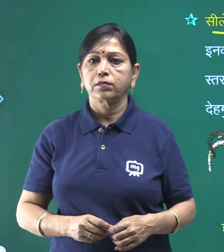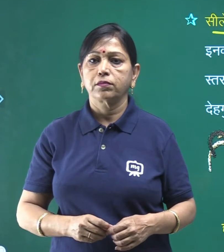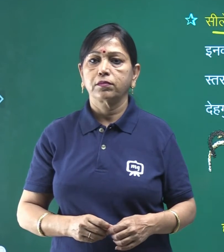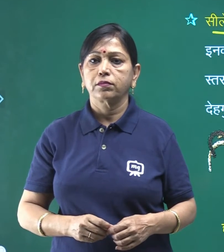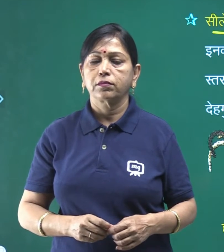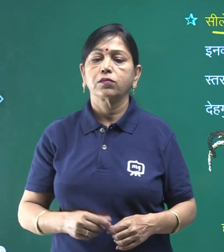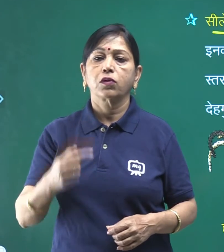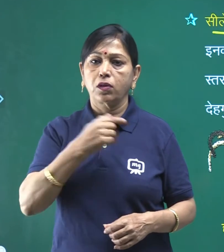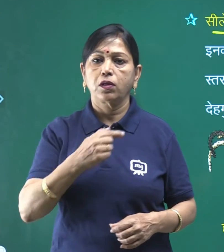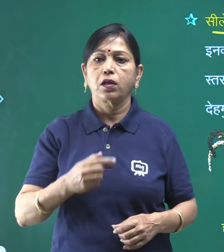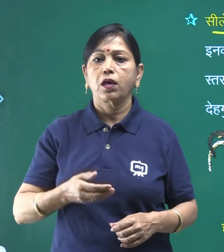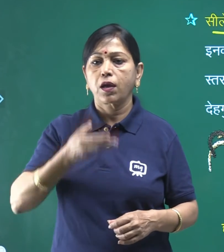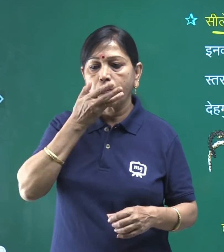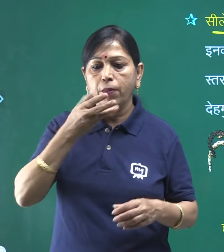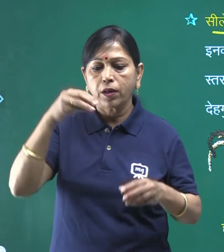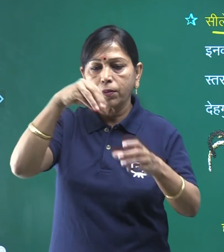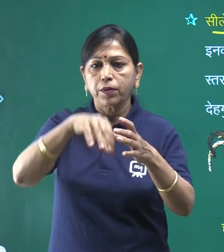ये जलीय जंतु